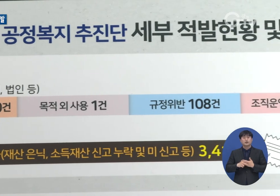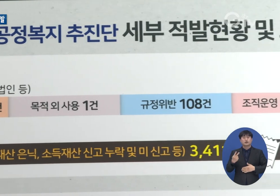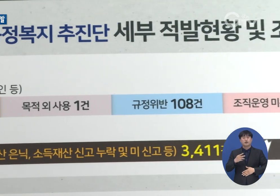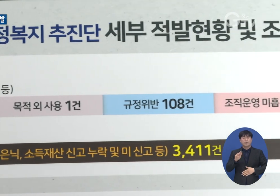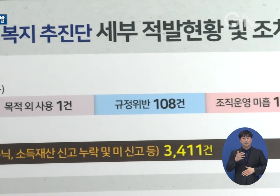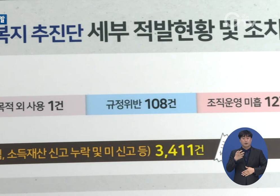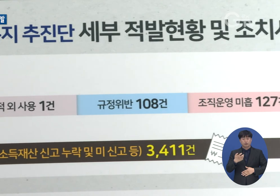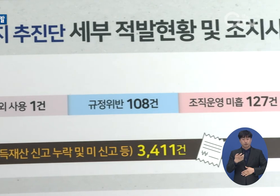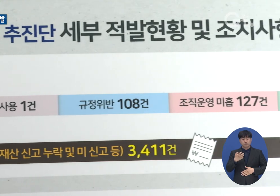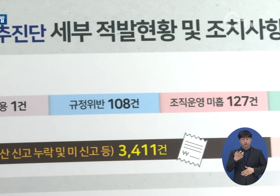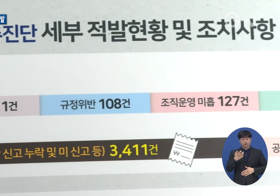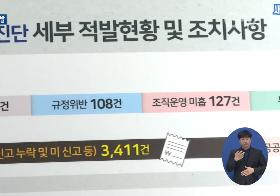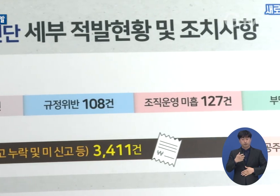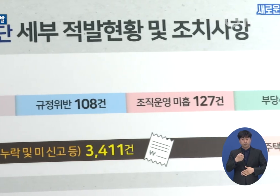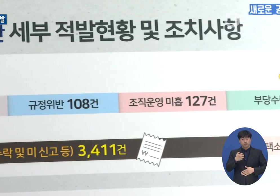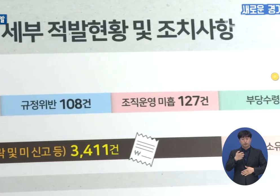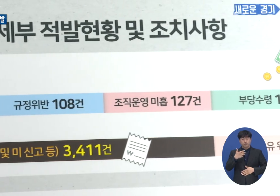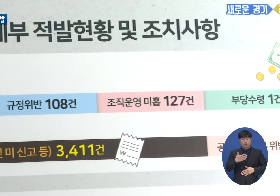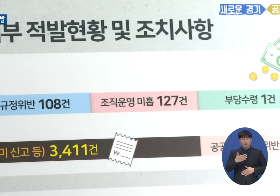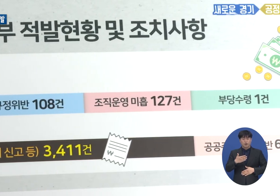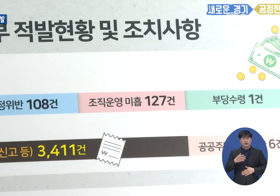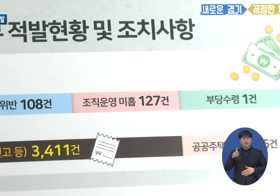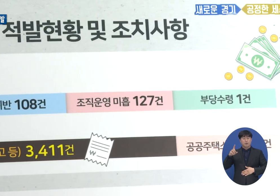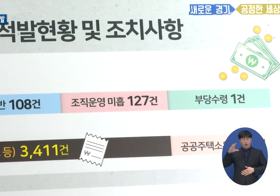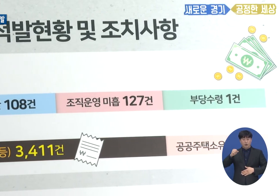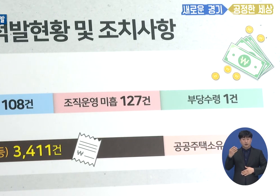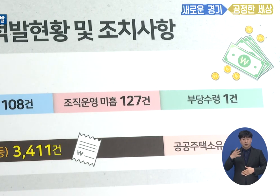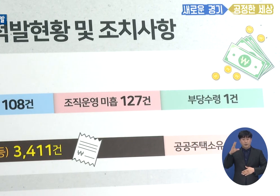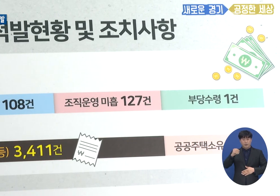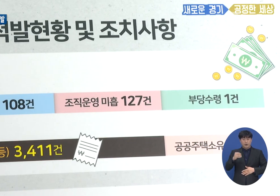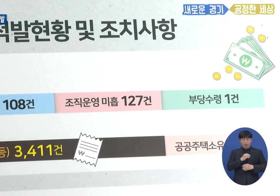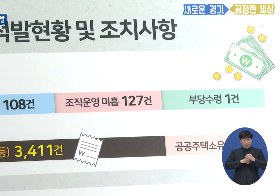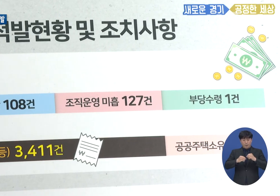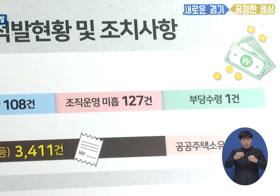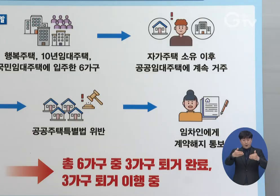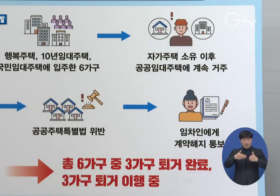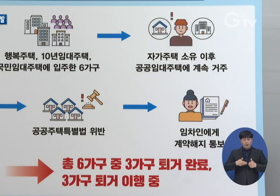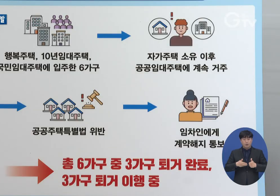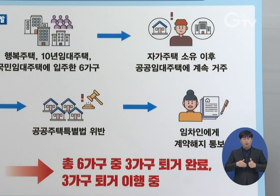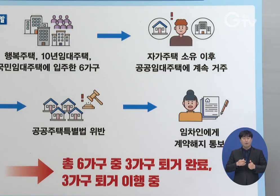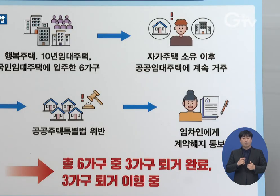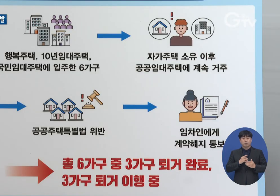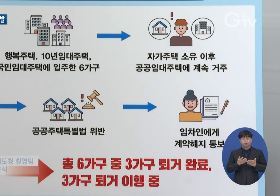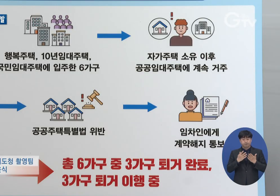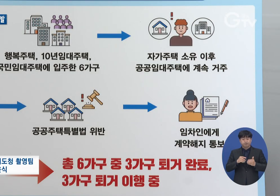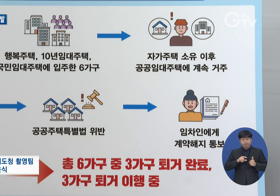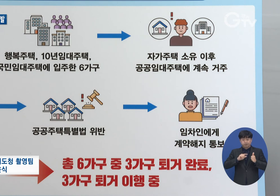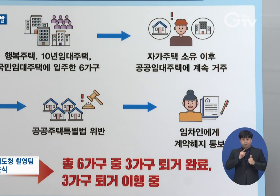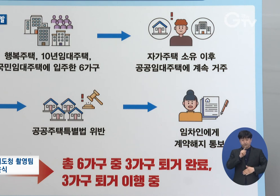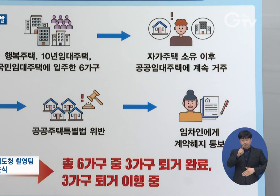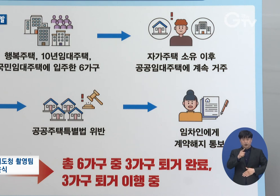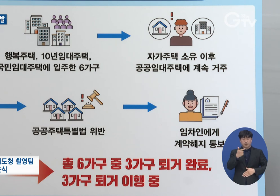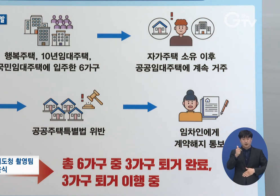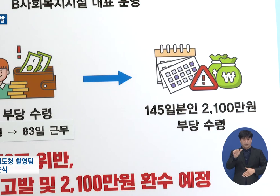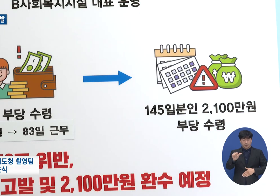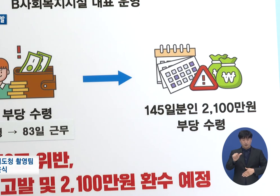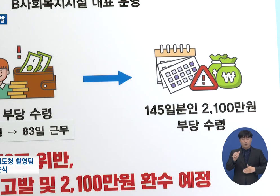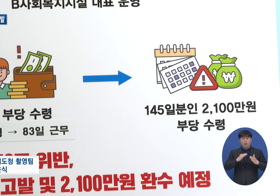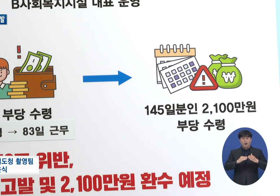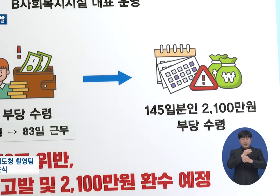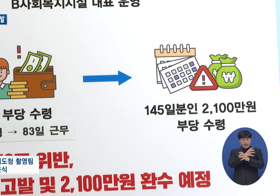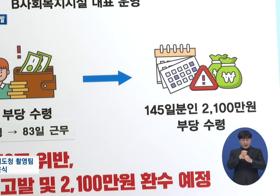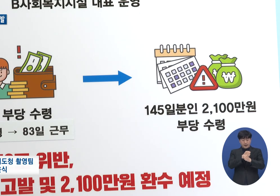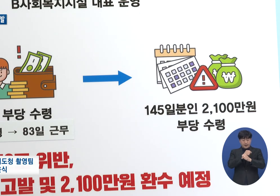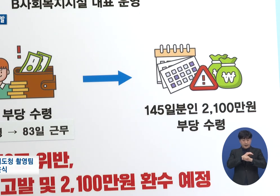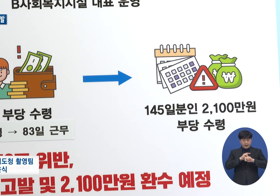55권 을 10억 4천만원 을 환수 처분하고 형사고발 5건 공공임대주택 6가 구의 계약해지 등의